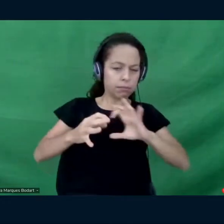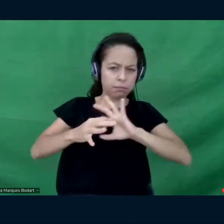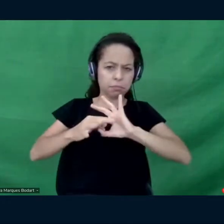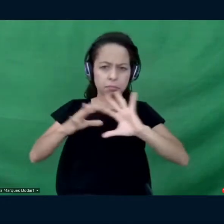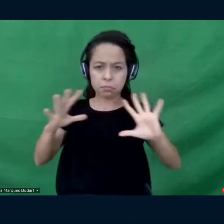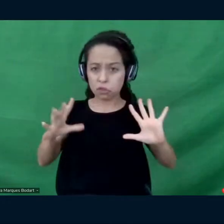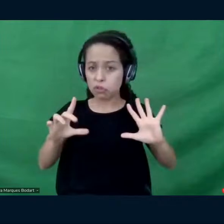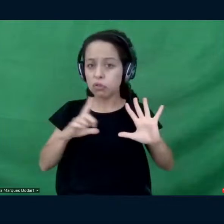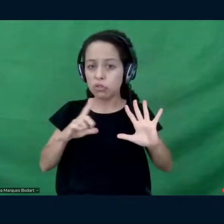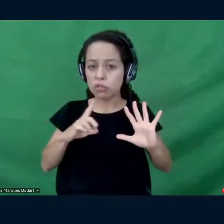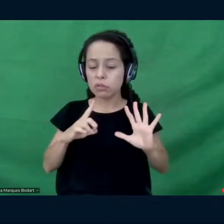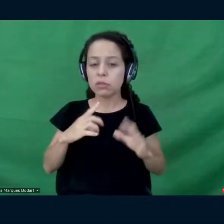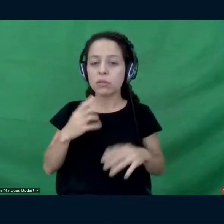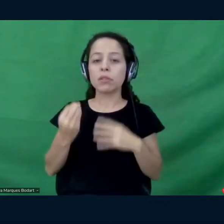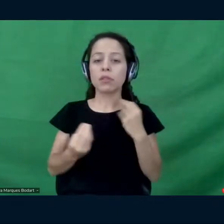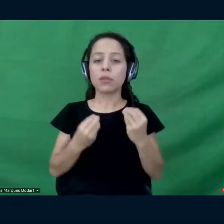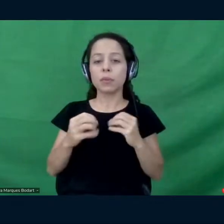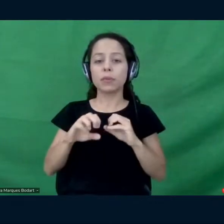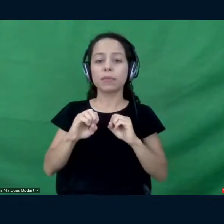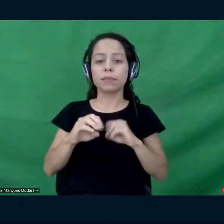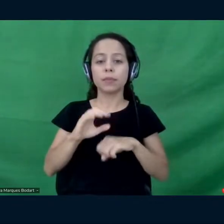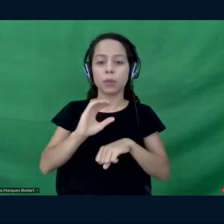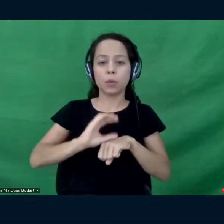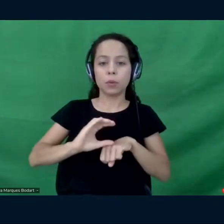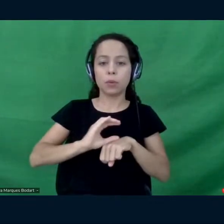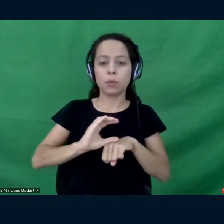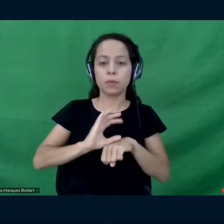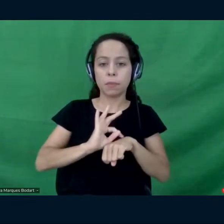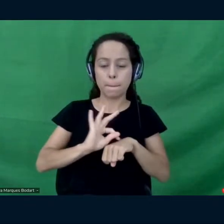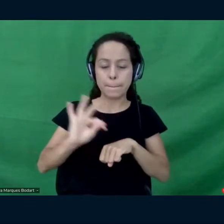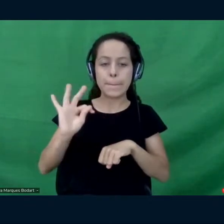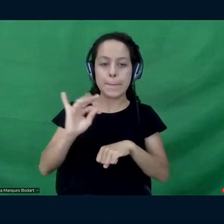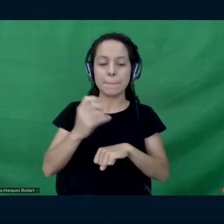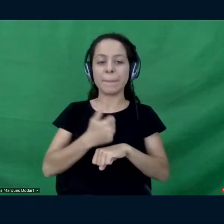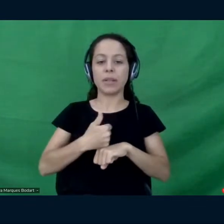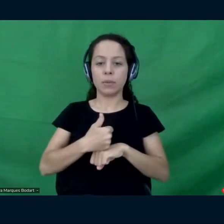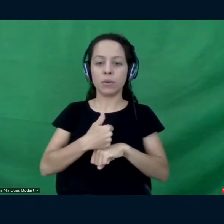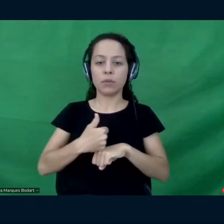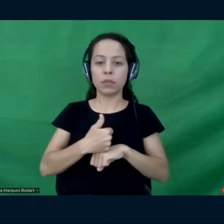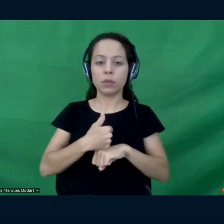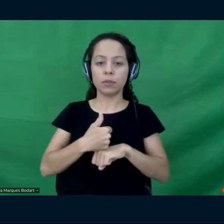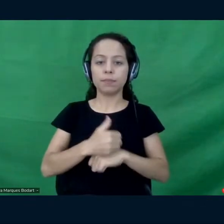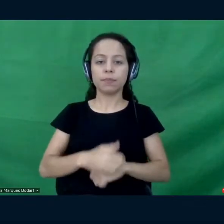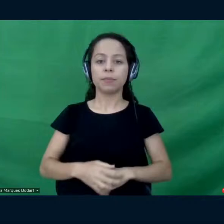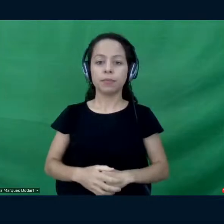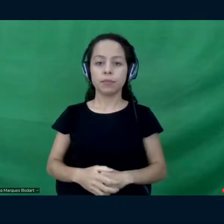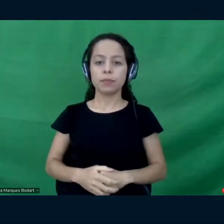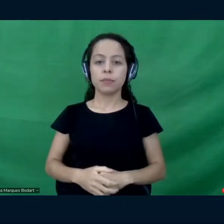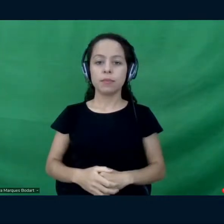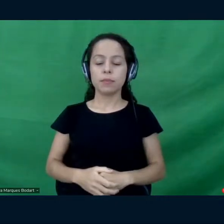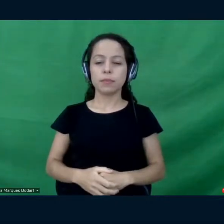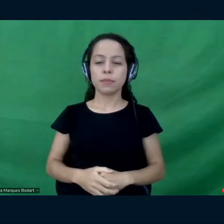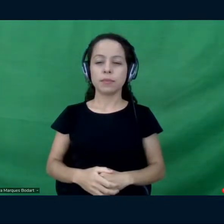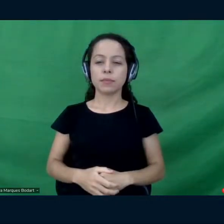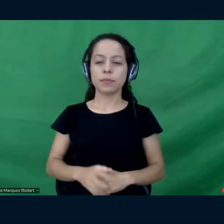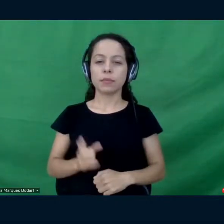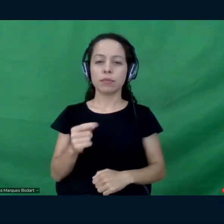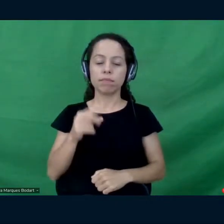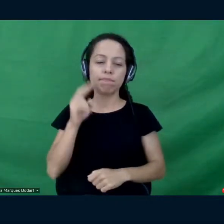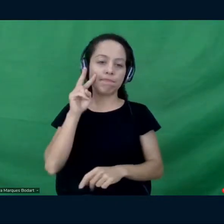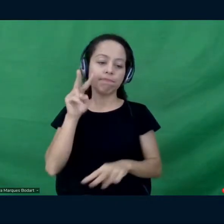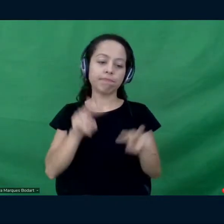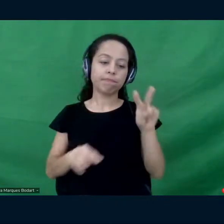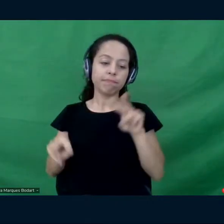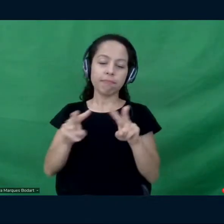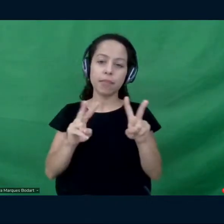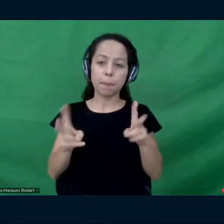curso técnico e profissional. E o que a gente tem, né, como um mapa geral é